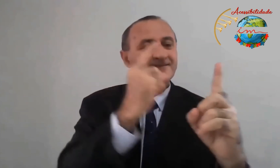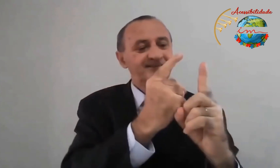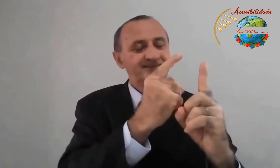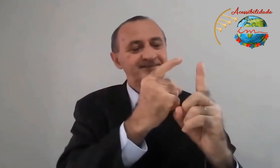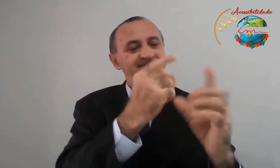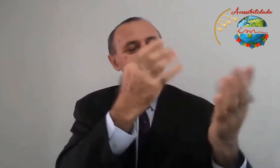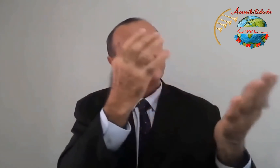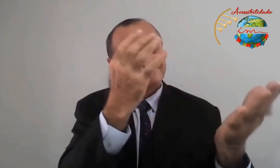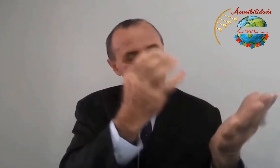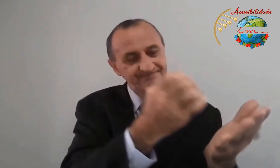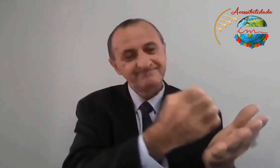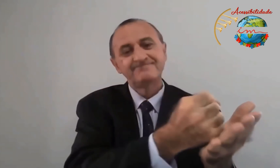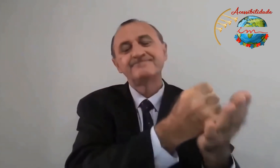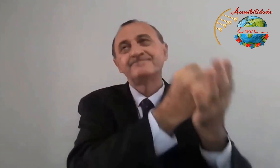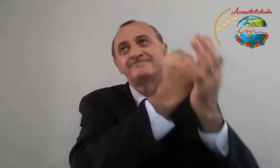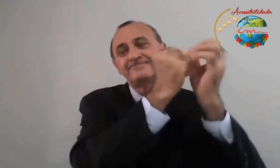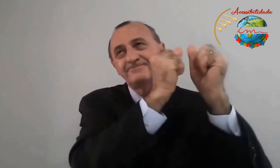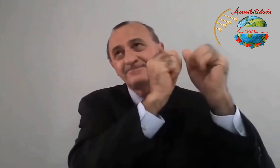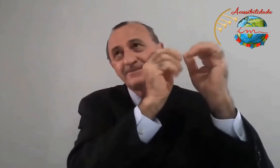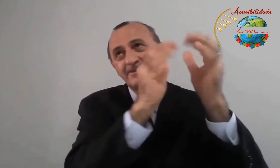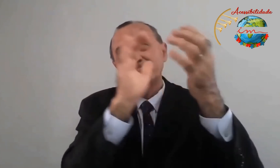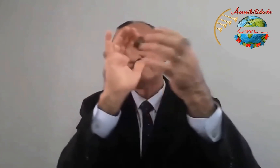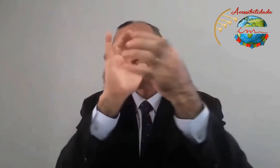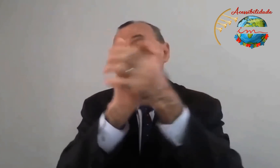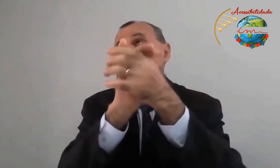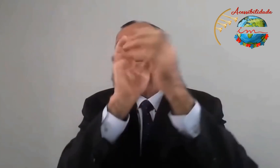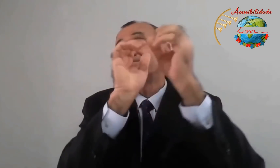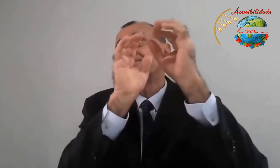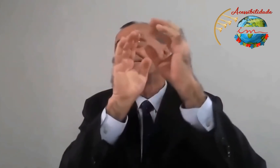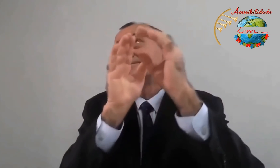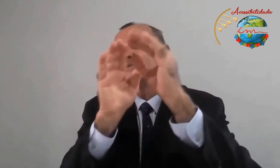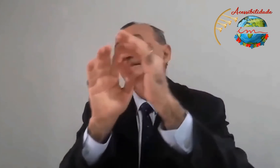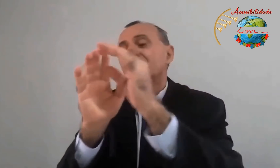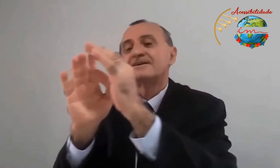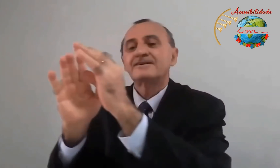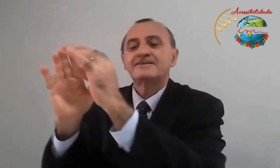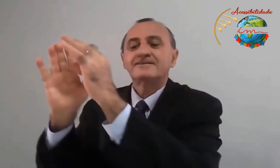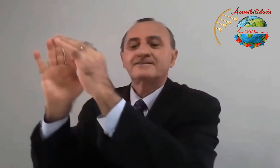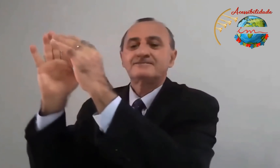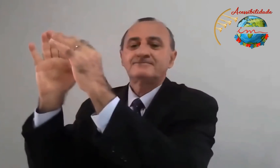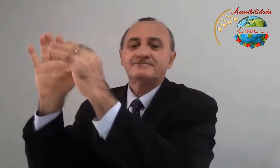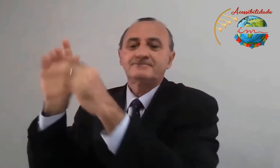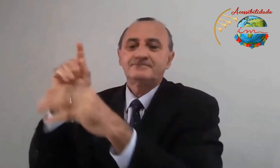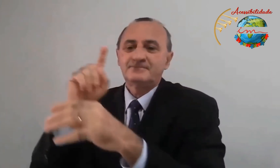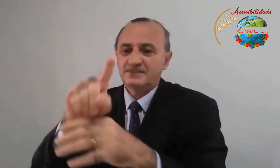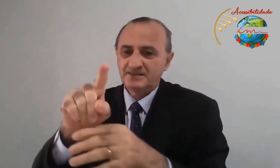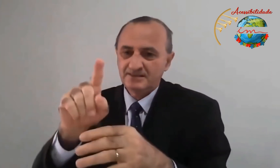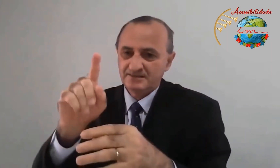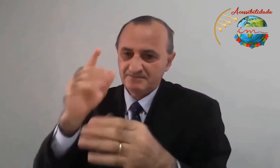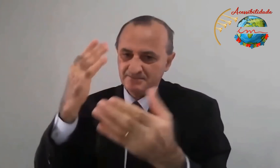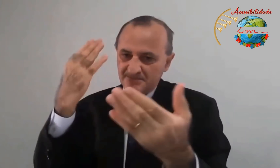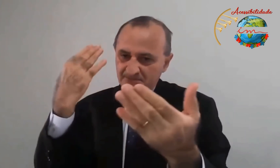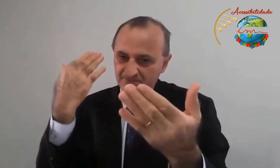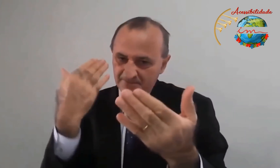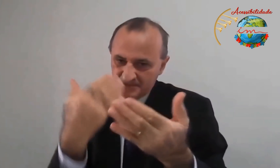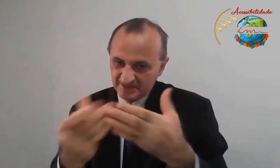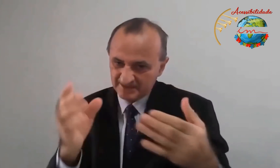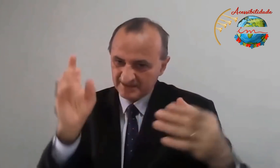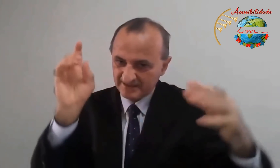que é a igreja fiel, e nós subiremos nessas bodas do Cordeiro. Então você vai